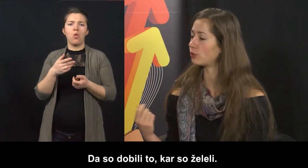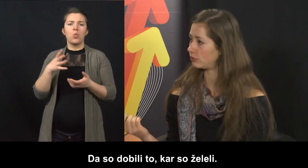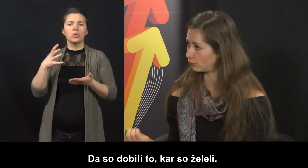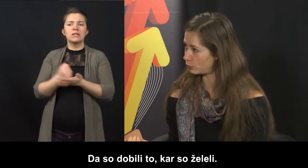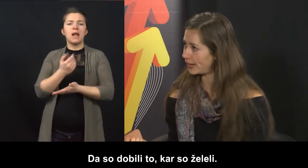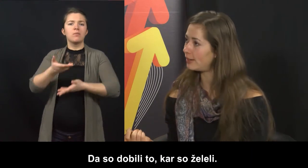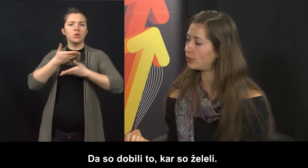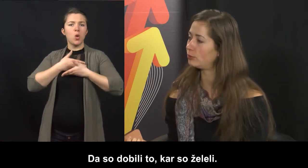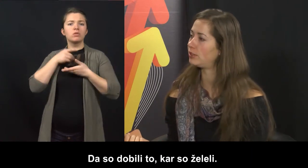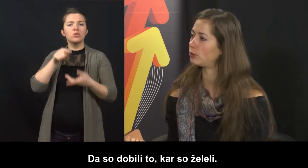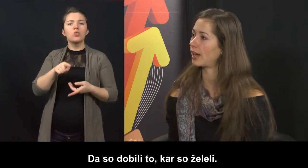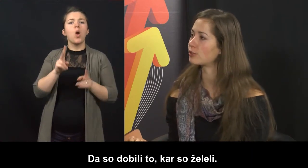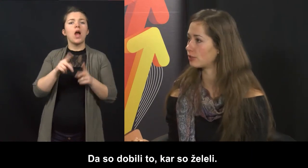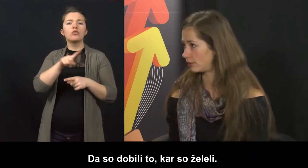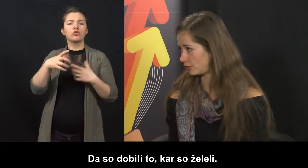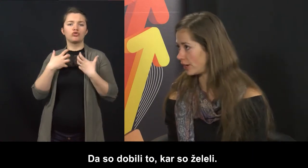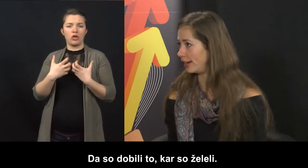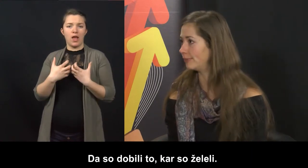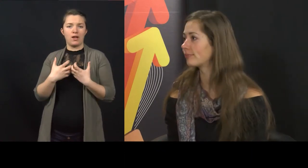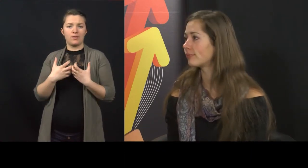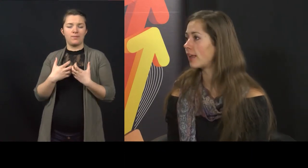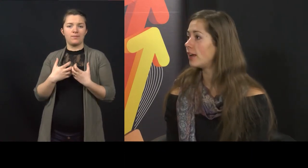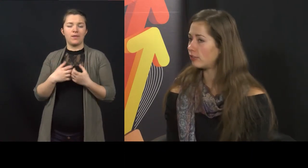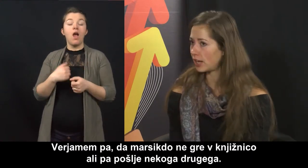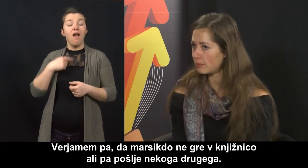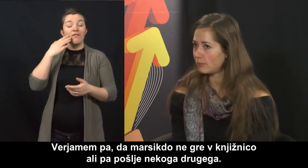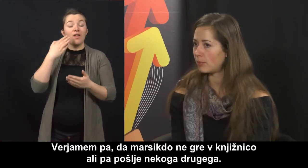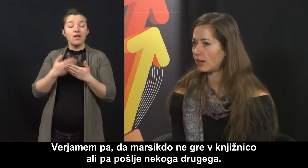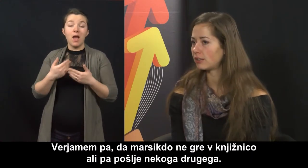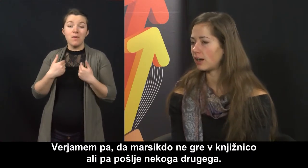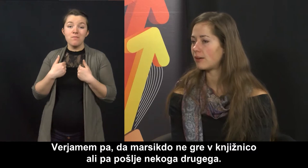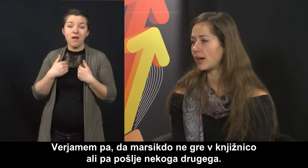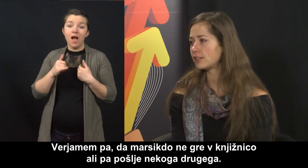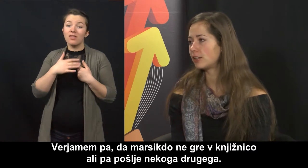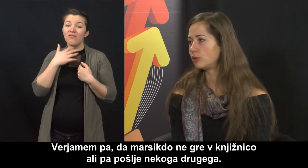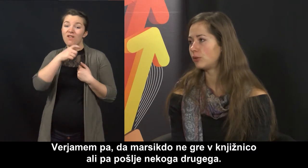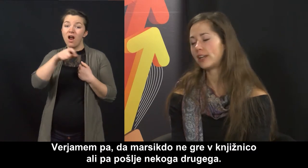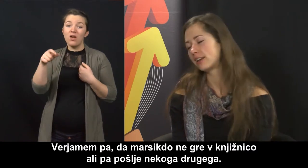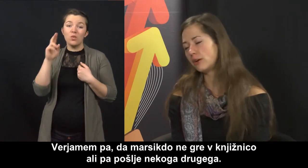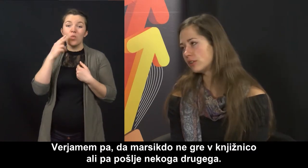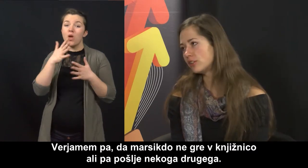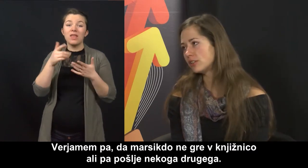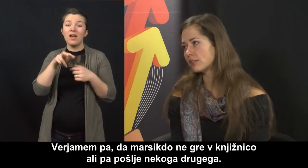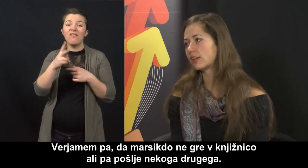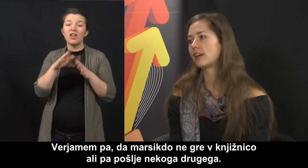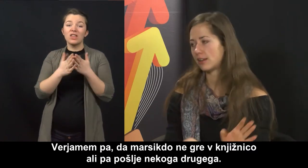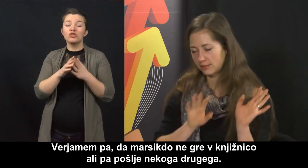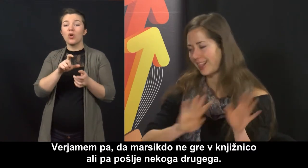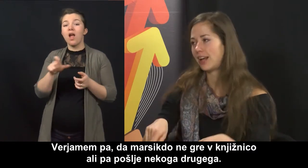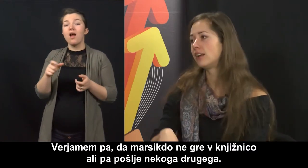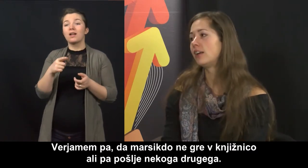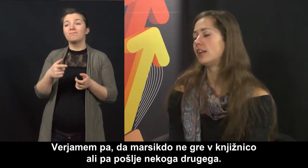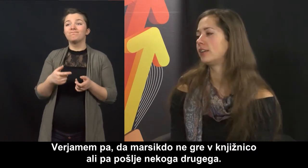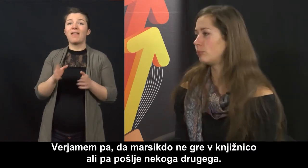da so uspeli pridobiti to, kar so želeli. Verjamem pa, da marsikdo ne gre v knjižnico,